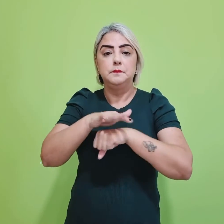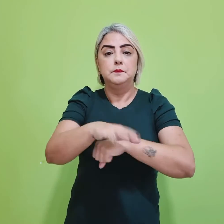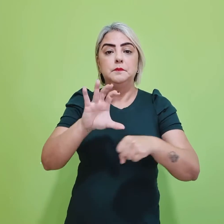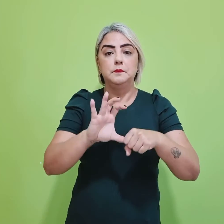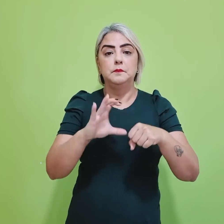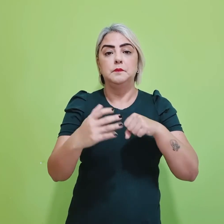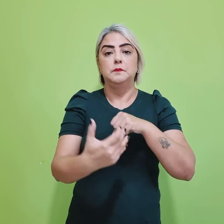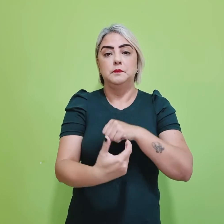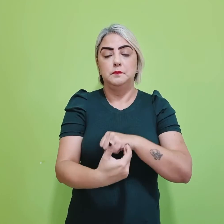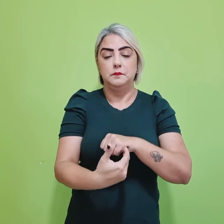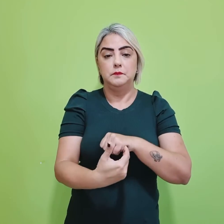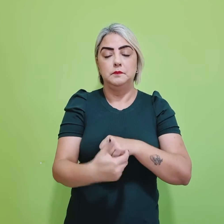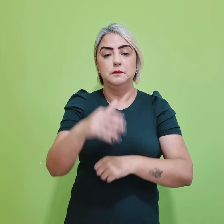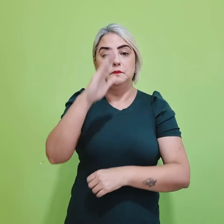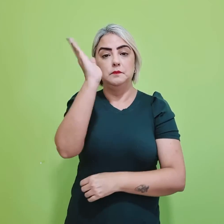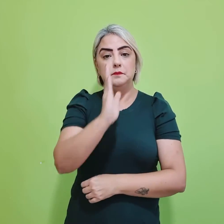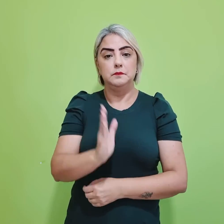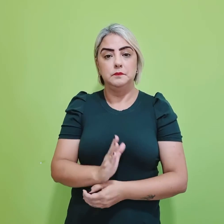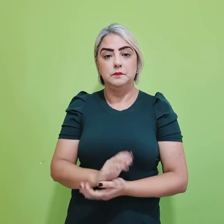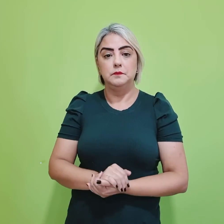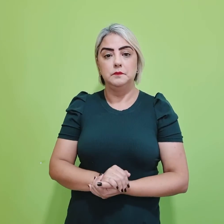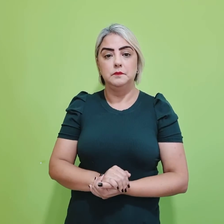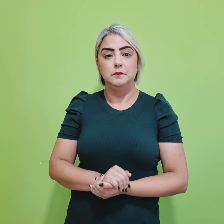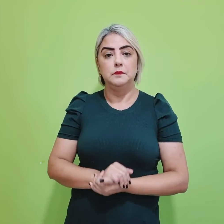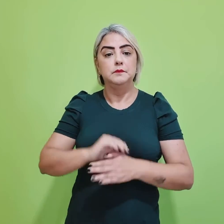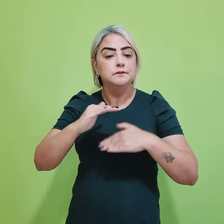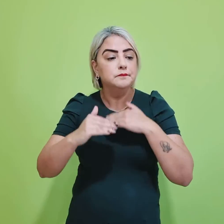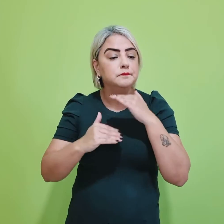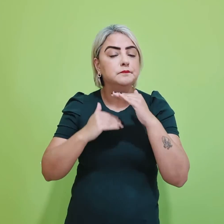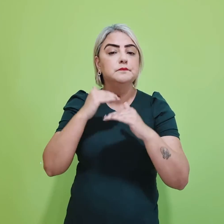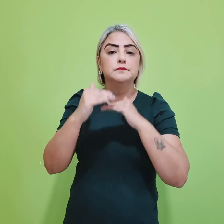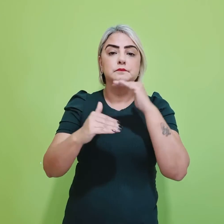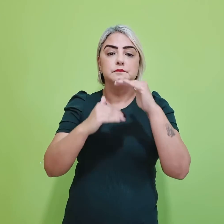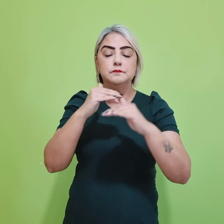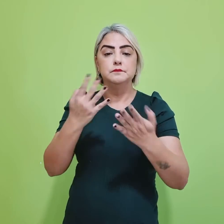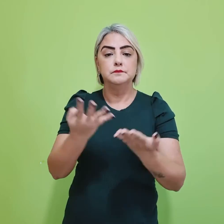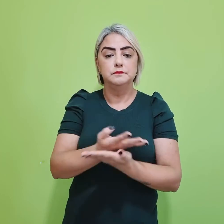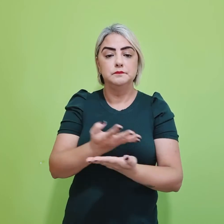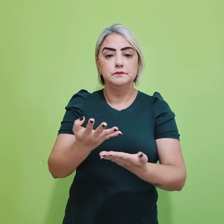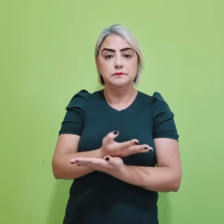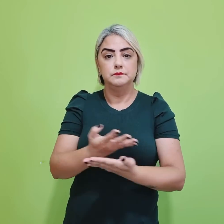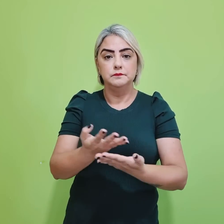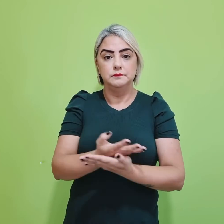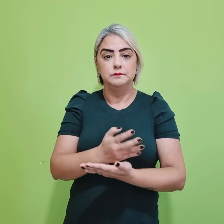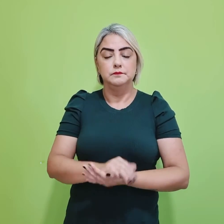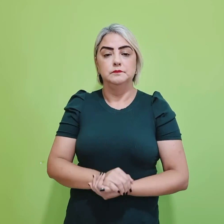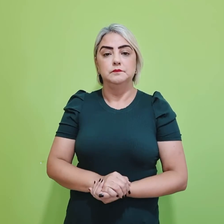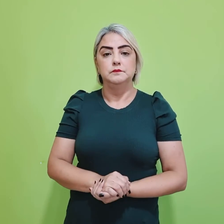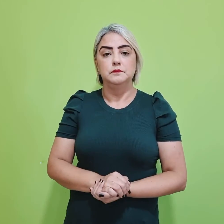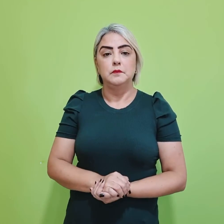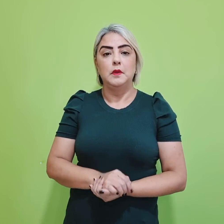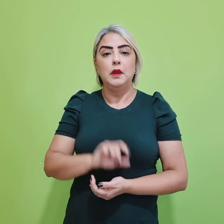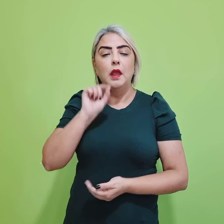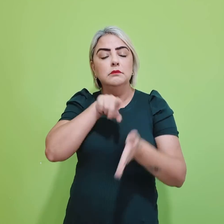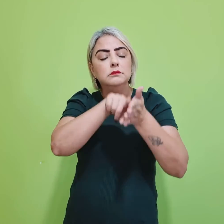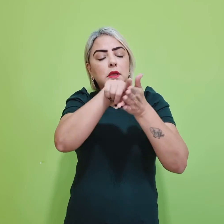da Covid-19 no Brasil, desenvolvido pela rede PenSam. A